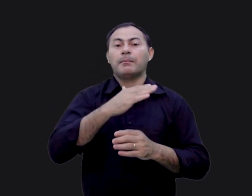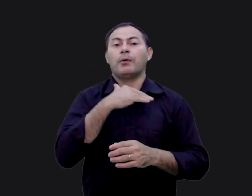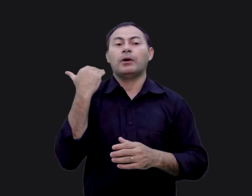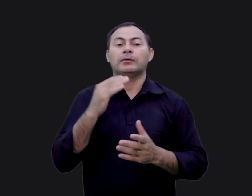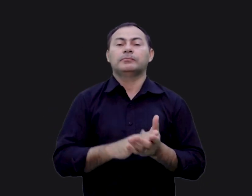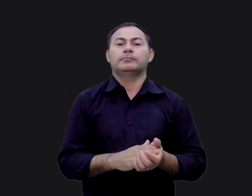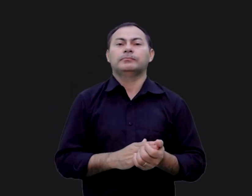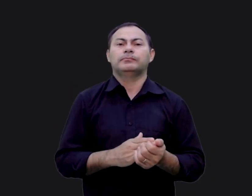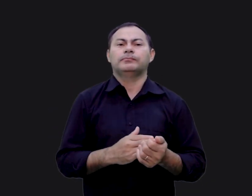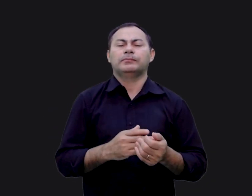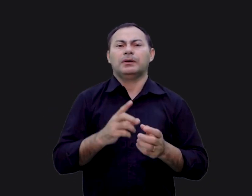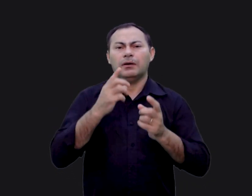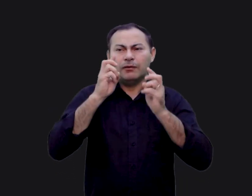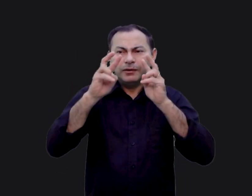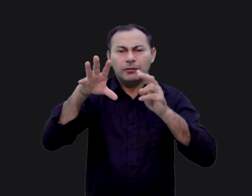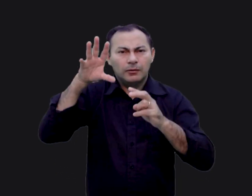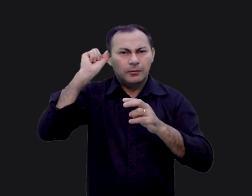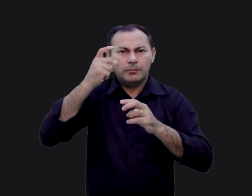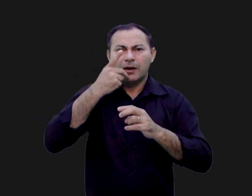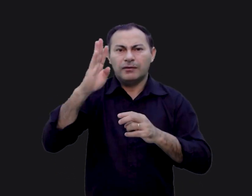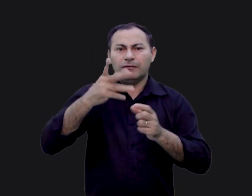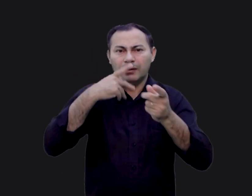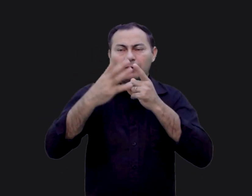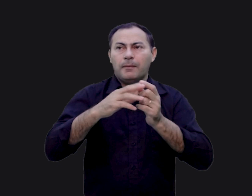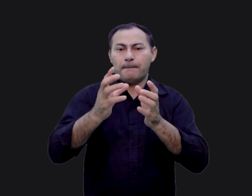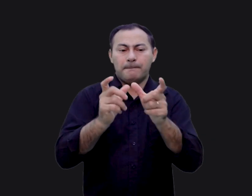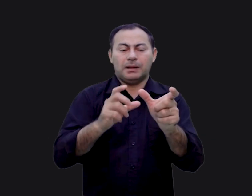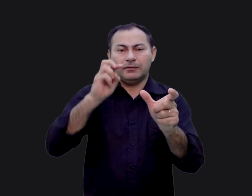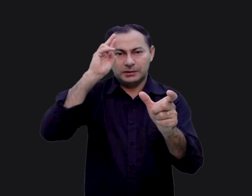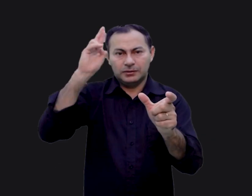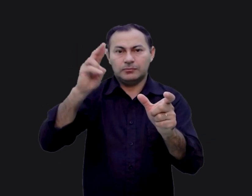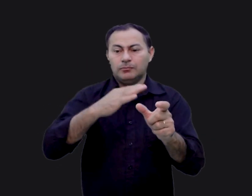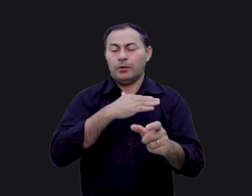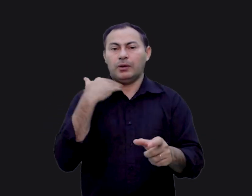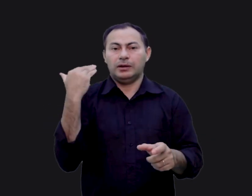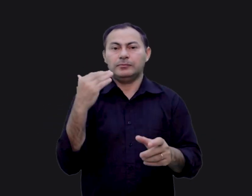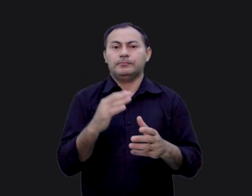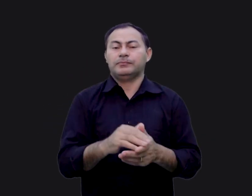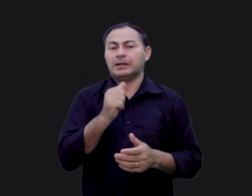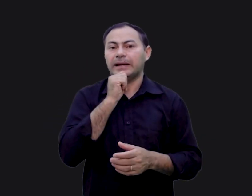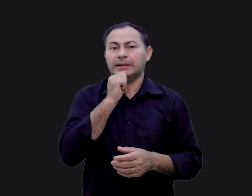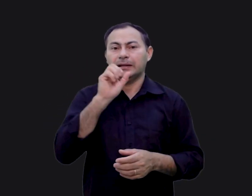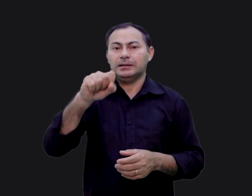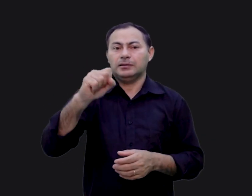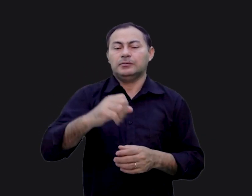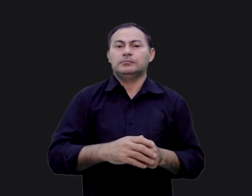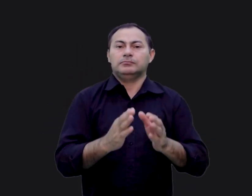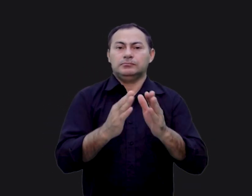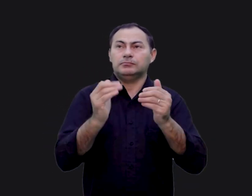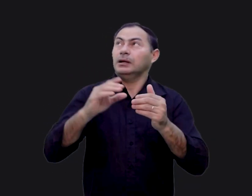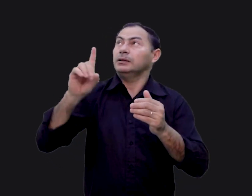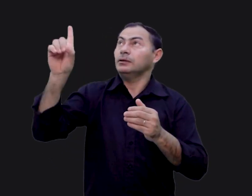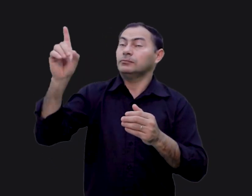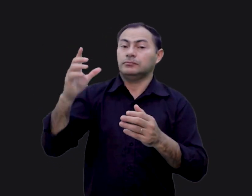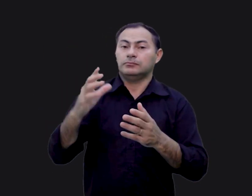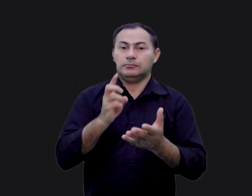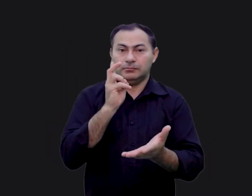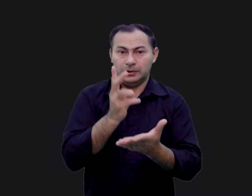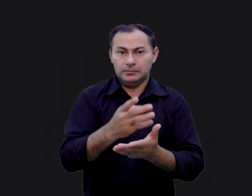que ia morrer. Mesmo tendo ouvido um profeta falando a palavra do Senhor de que ele morreria, ainda assim ele apelou a Deus.